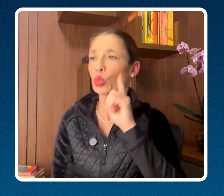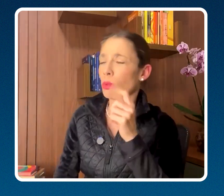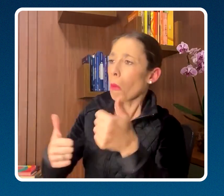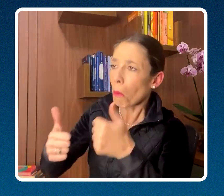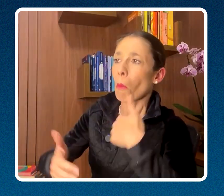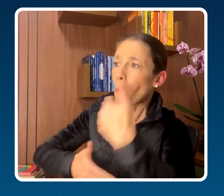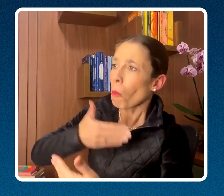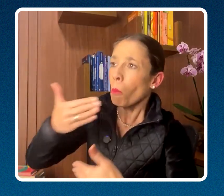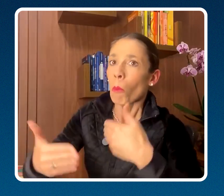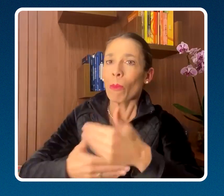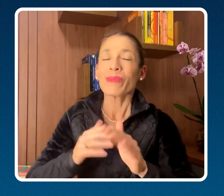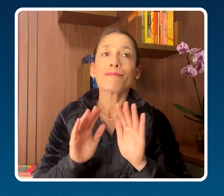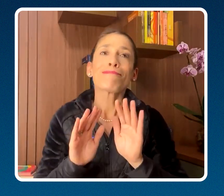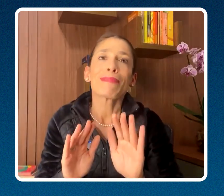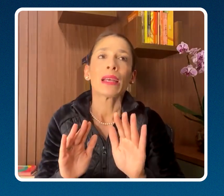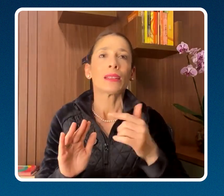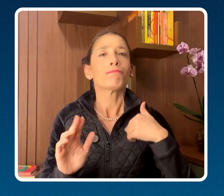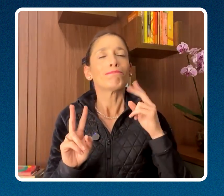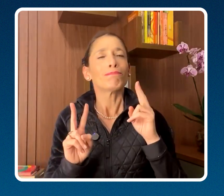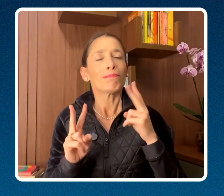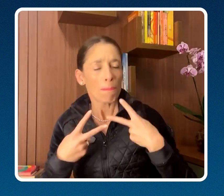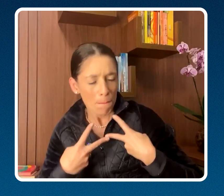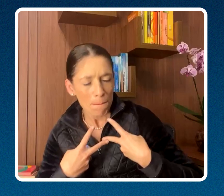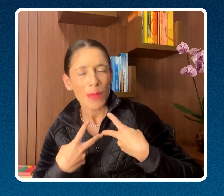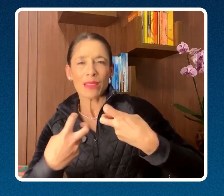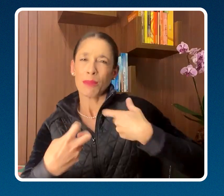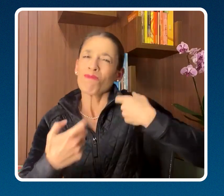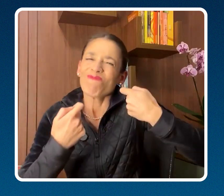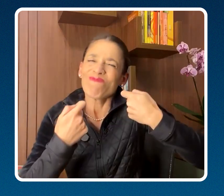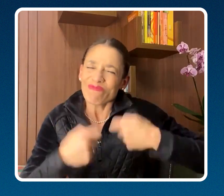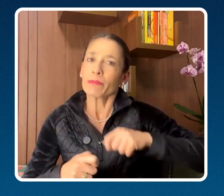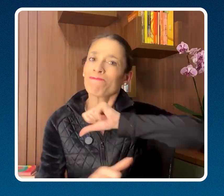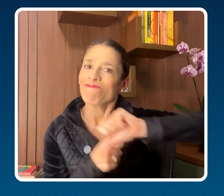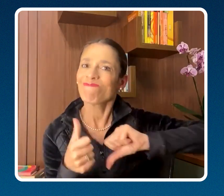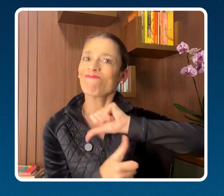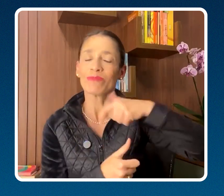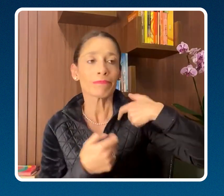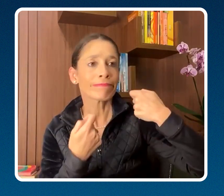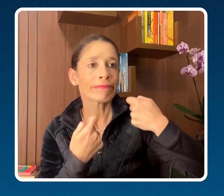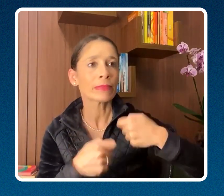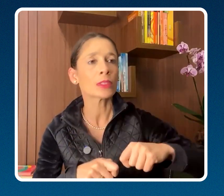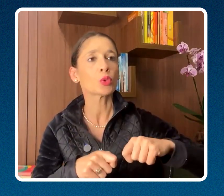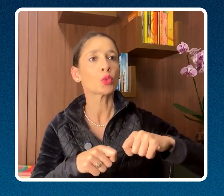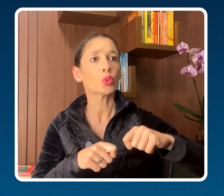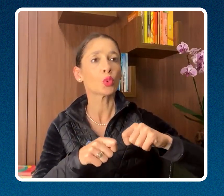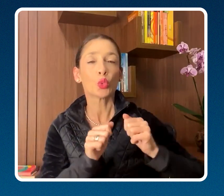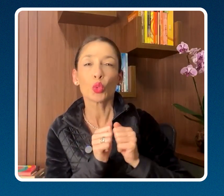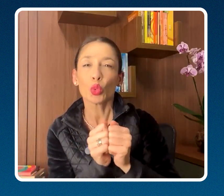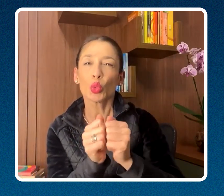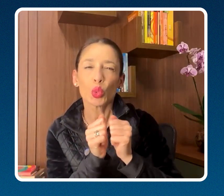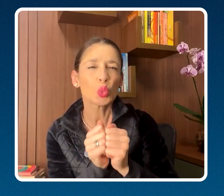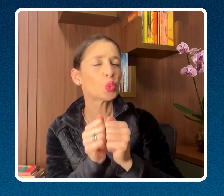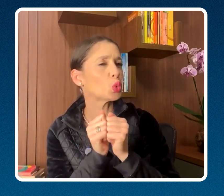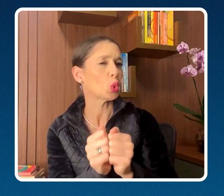mesmo tempo, depois eu fui vendo que sentia realmente, eu precisava dessa necessidade, né, de estar junto com essas